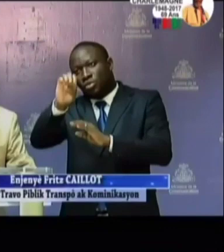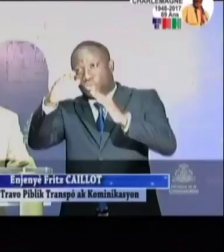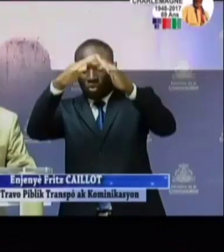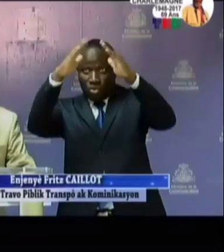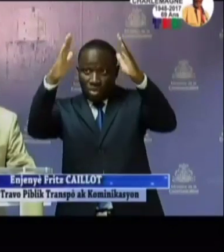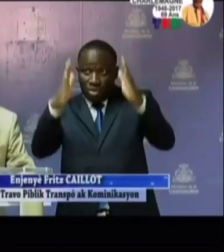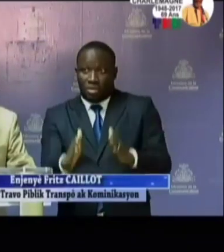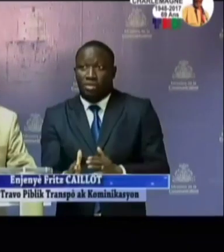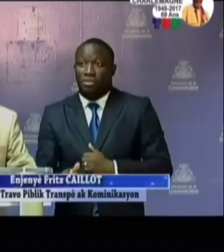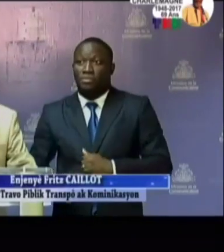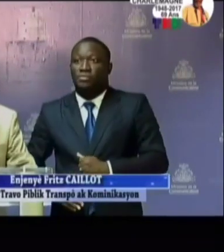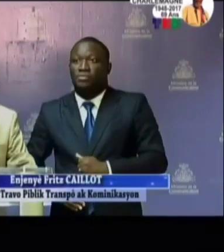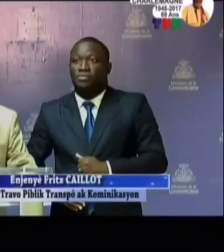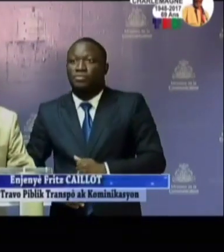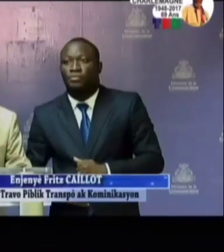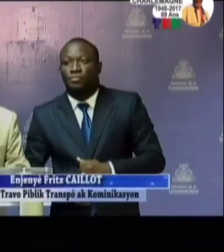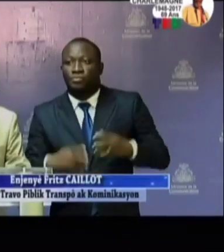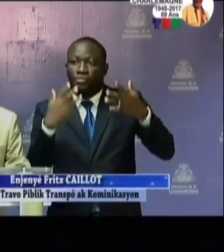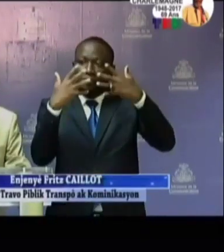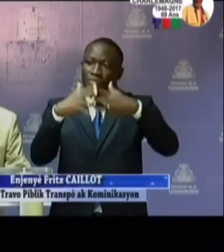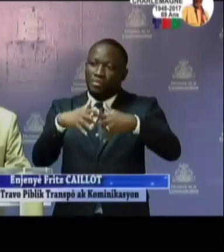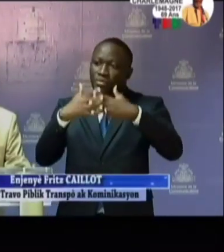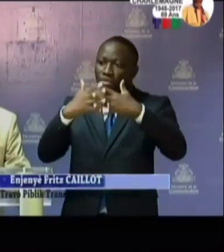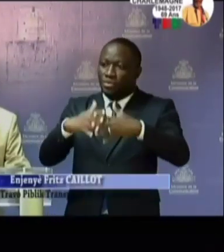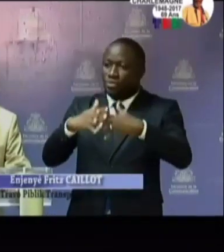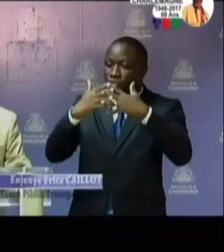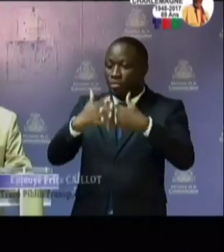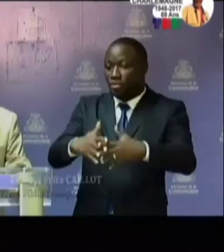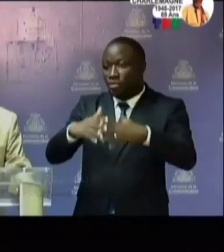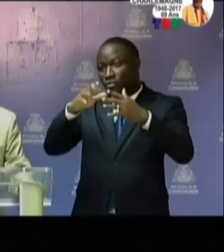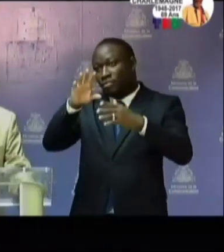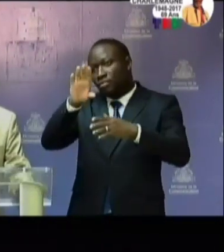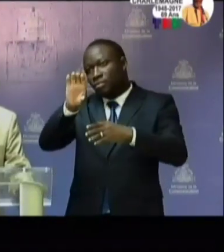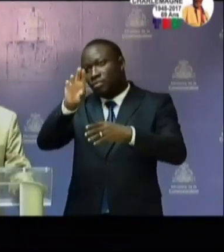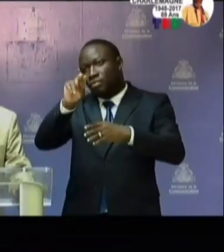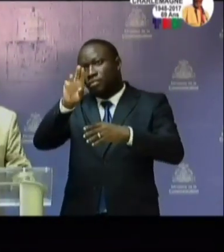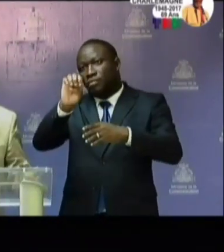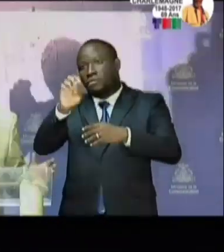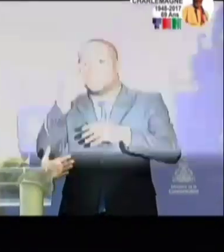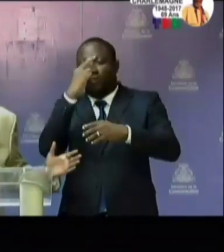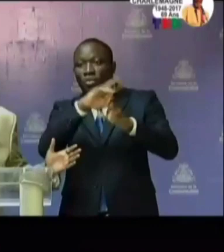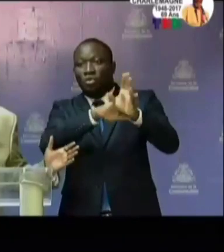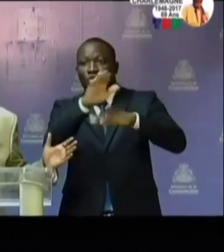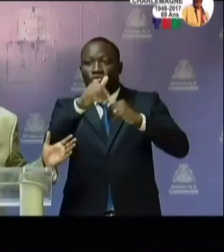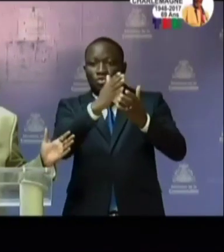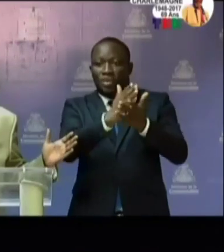et gien usine gravel là avec usine asphalte là. Ou après toute